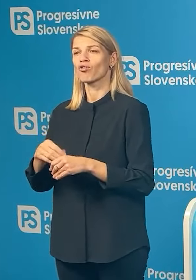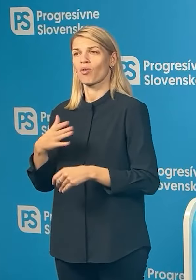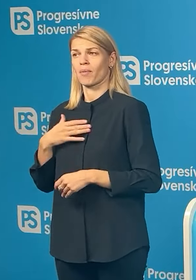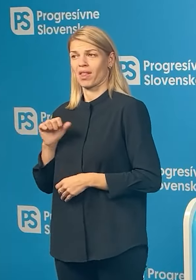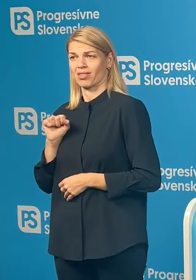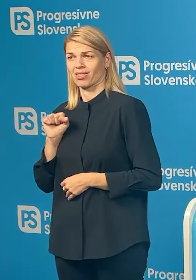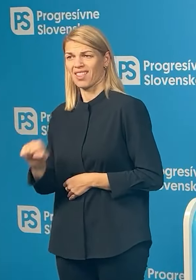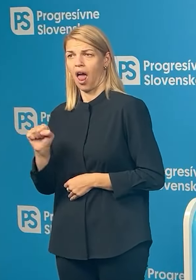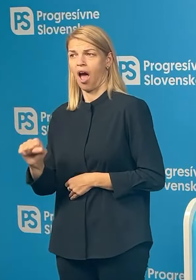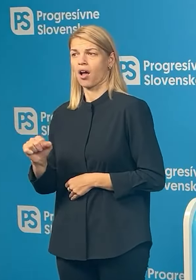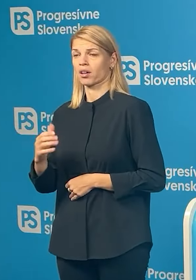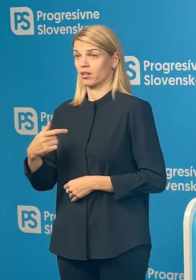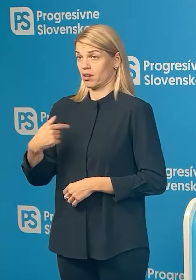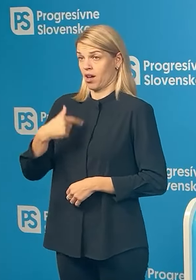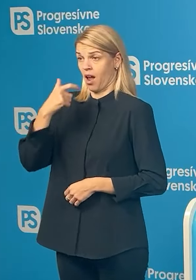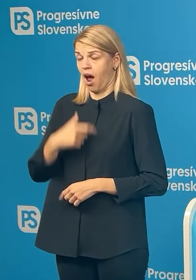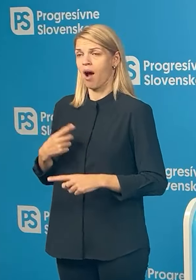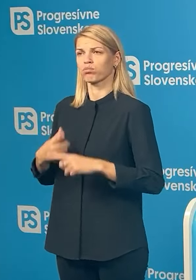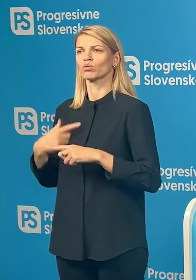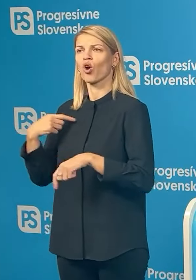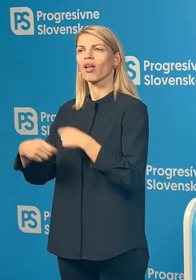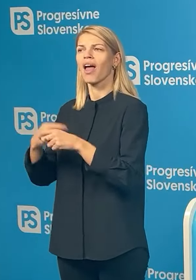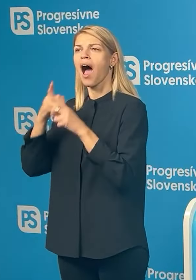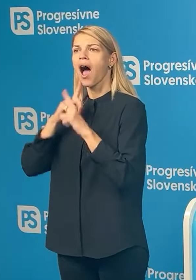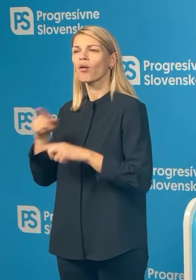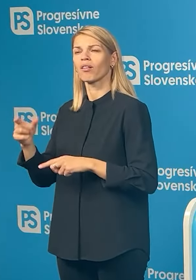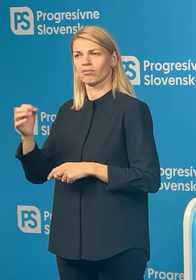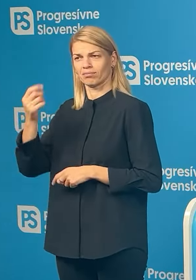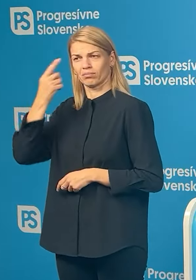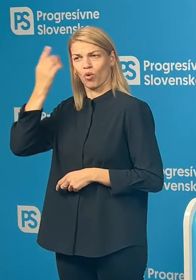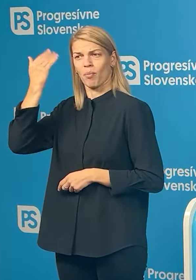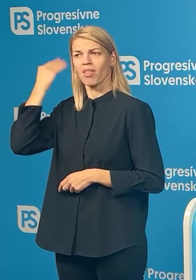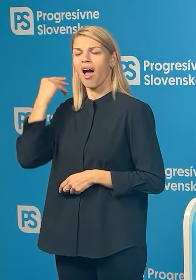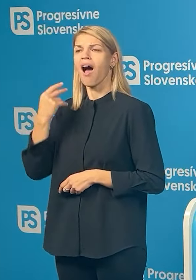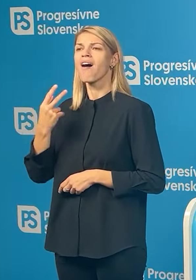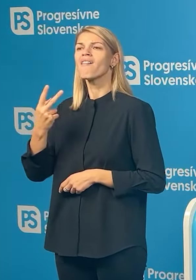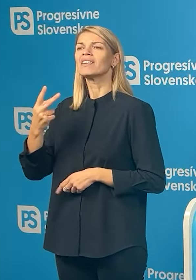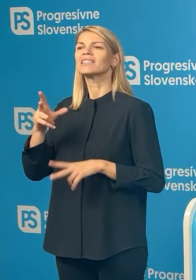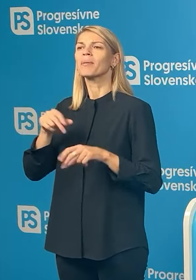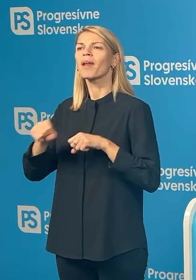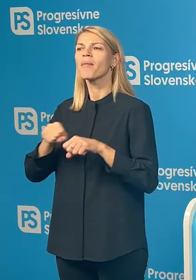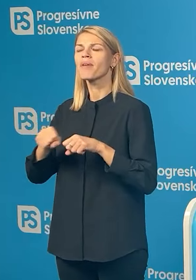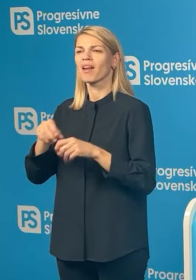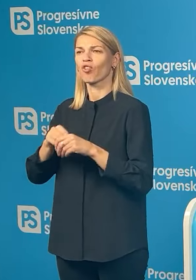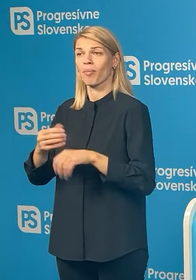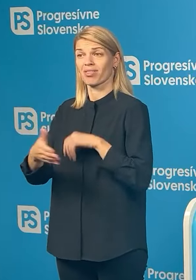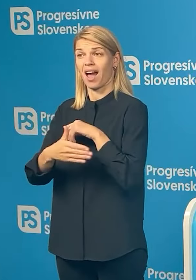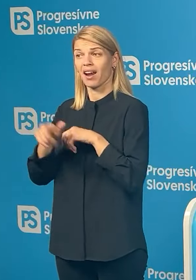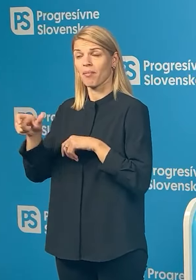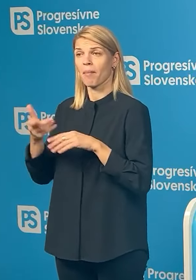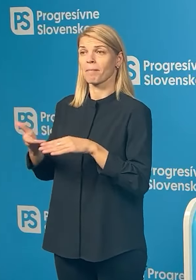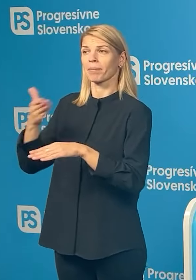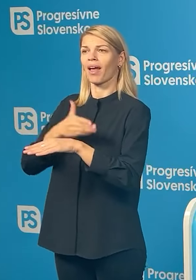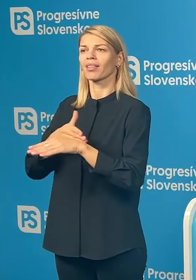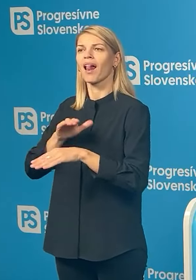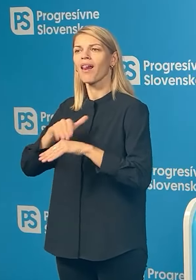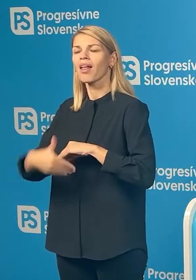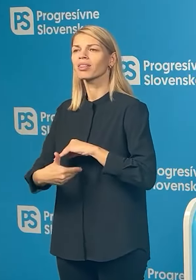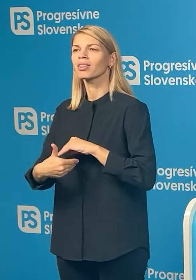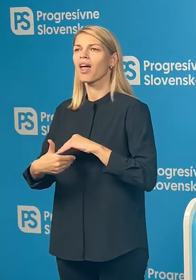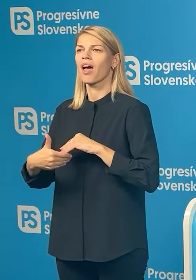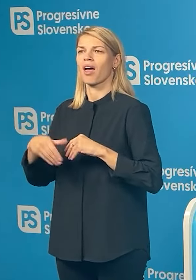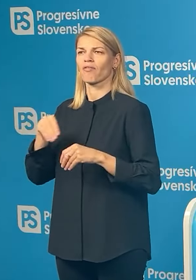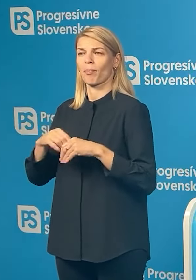Jany Hanuliakovej a mňa. Možno si spomeniete, že vicepremiér Taraba pred letnými prázdninami nás tak na svojich tlačových